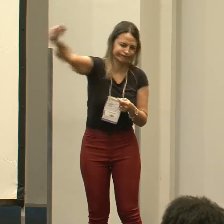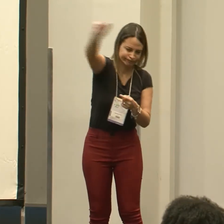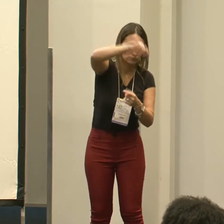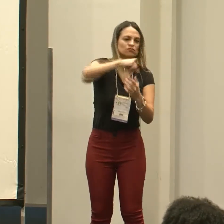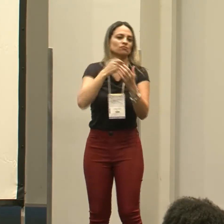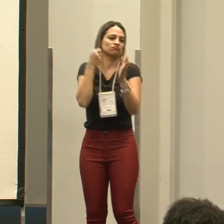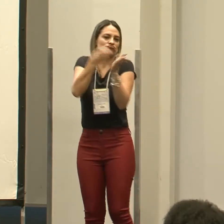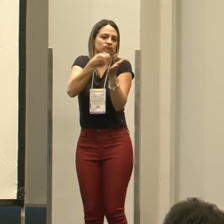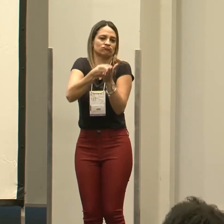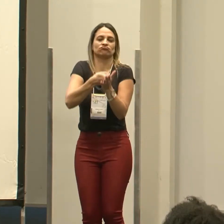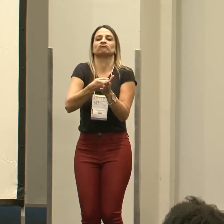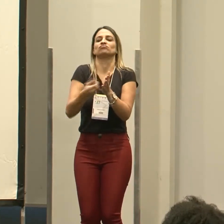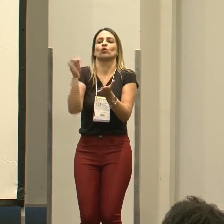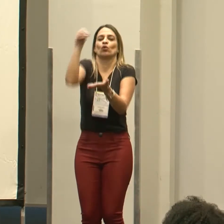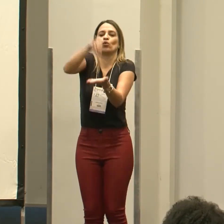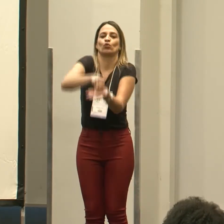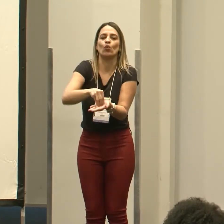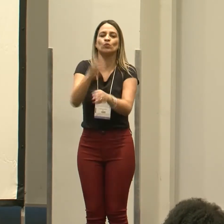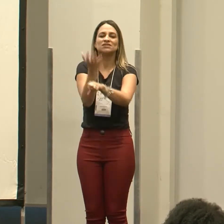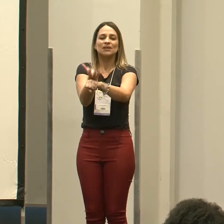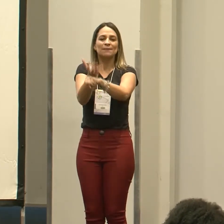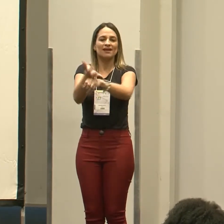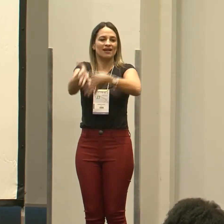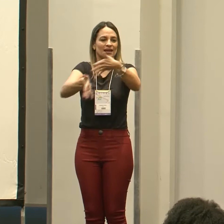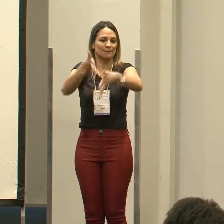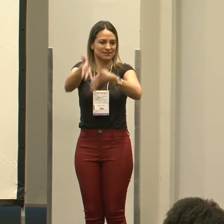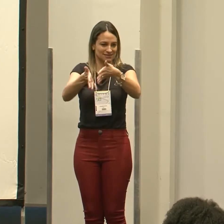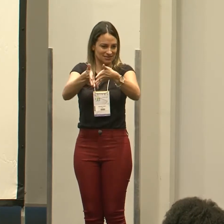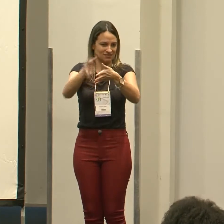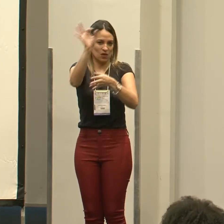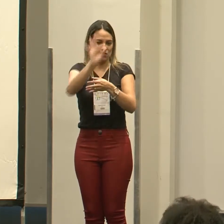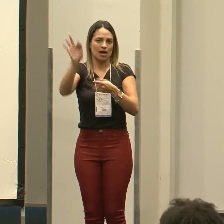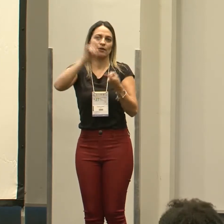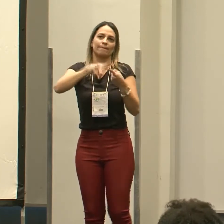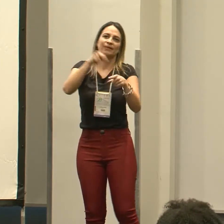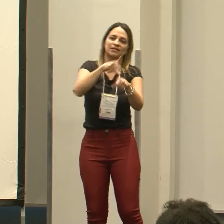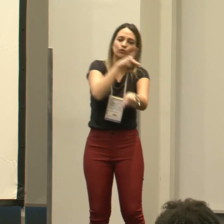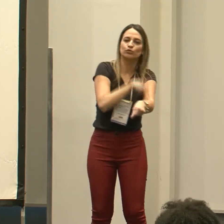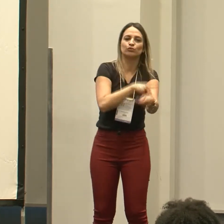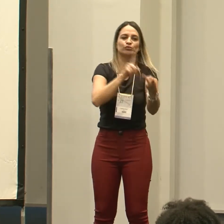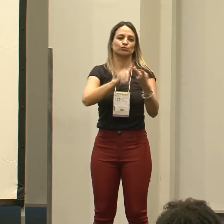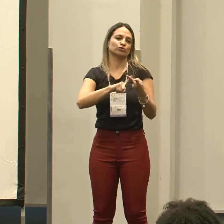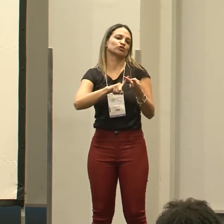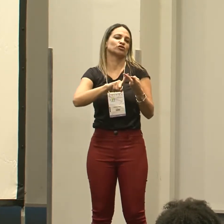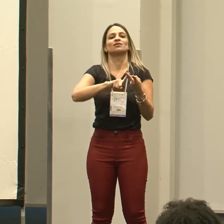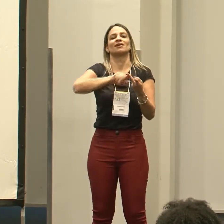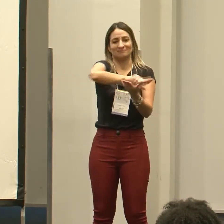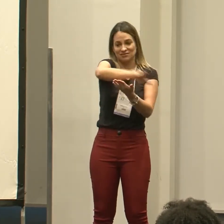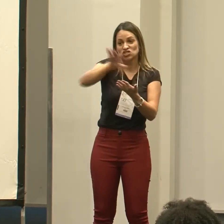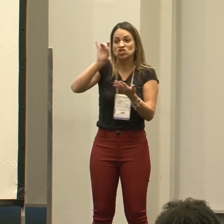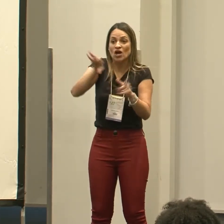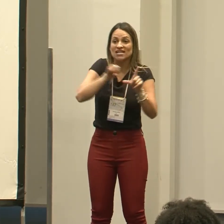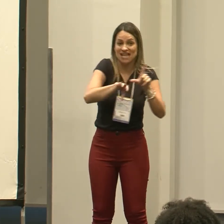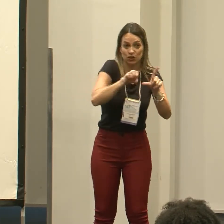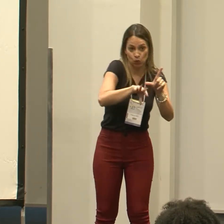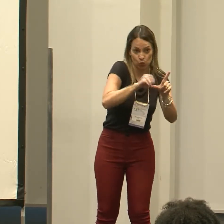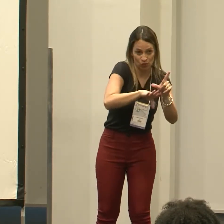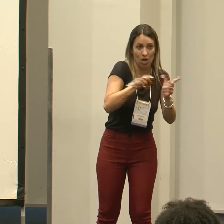a Libras como uma língua. Então, as faculdades foram obrigadas a colocar disciplina de Libras para os cursos de pedagogia e outros